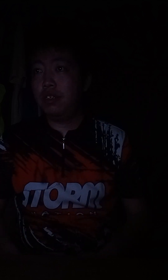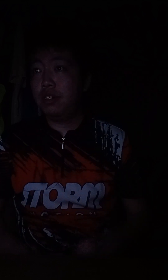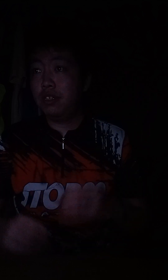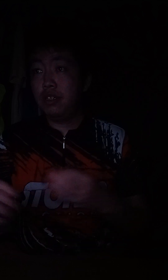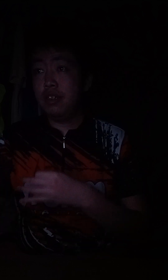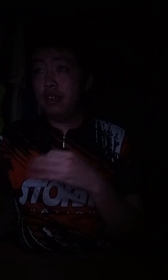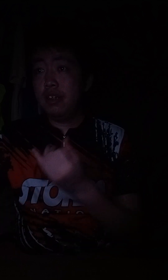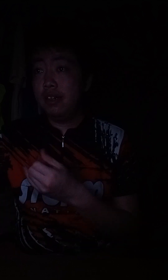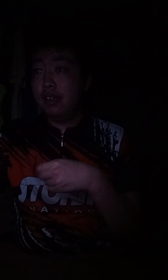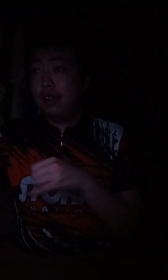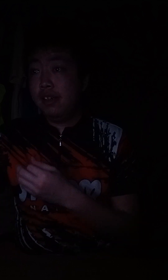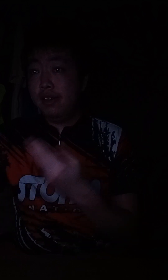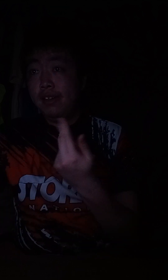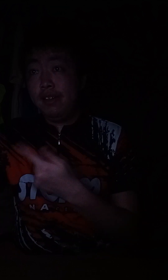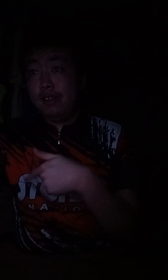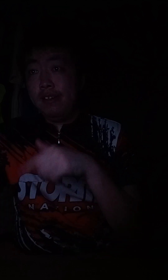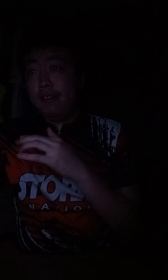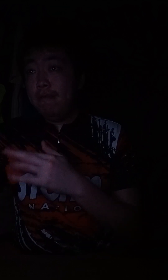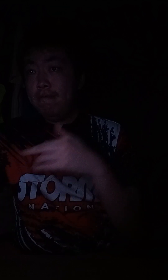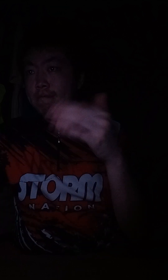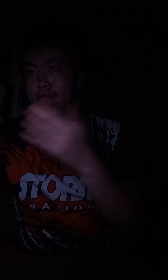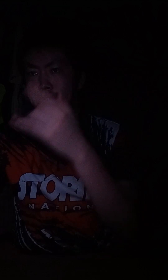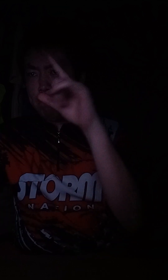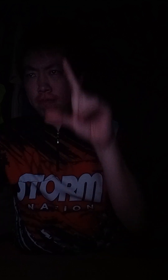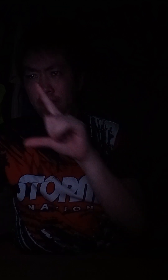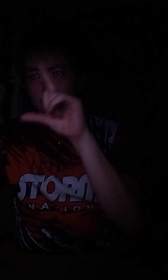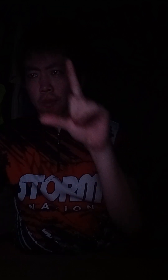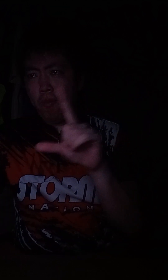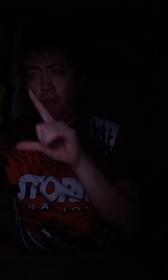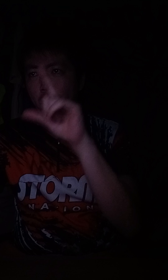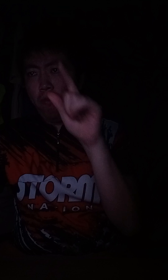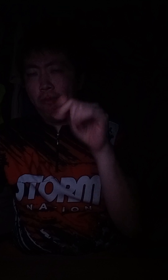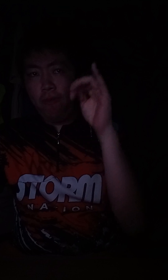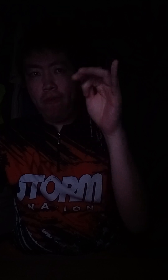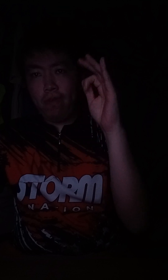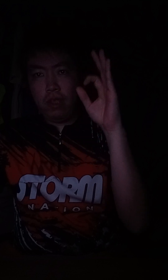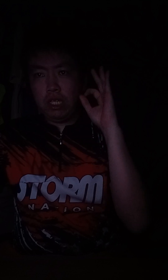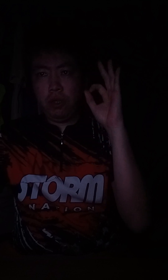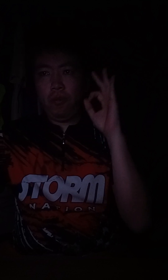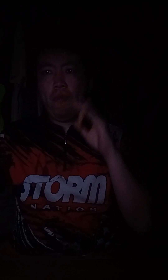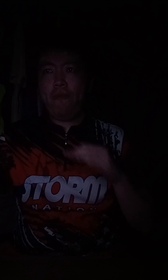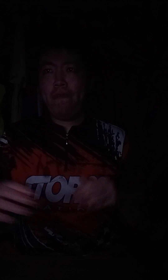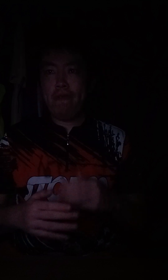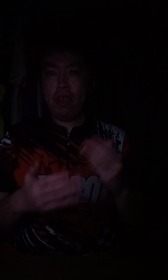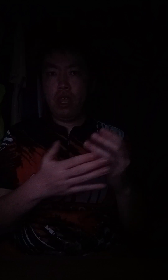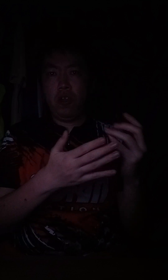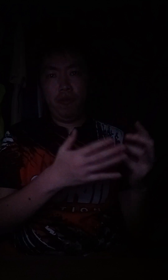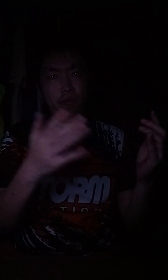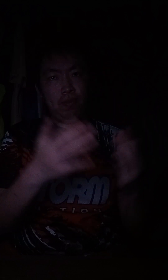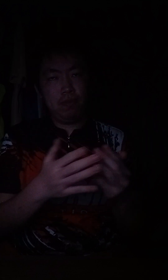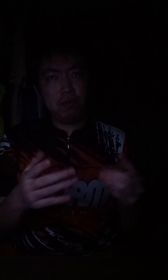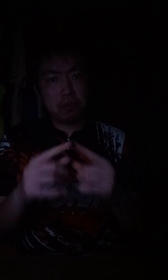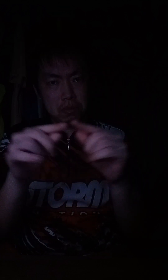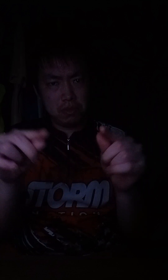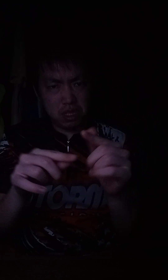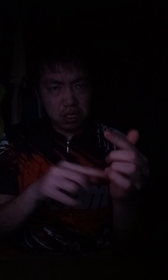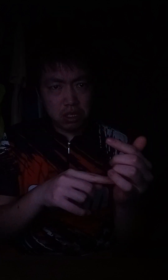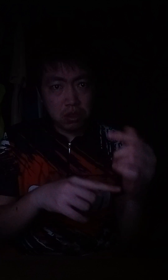조리사 B씨는 여성 탈의실에 몰카를 설치한 것으로 드러났습니다. B씨는 휴대전화 보조 배터리 모양의 몰카를